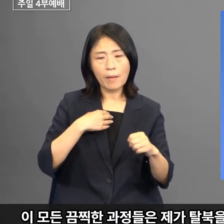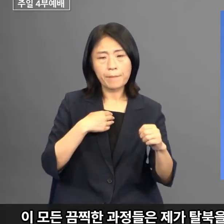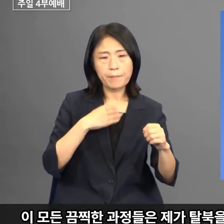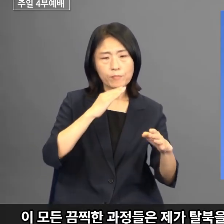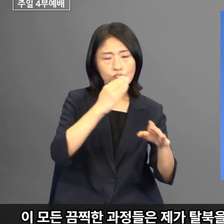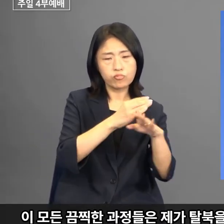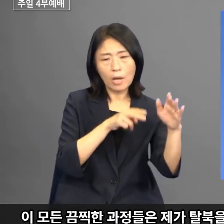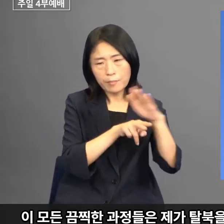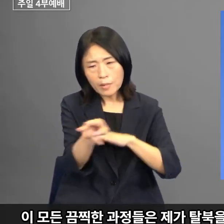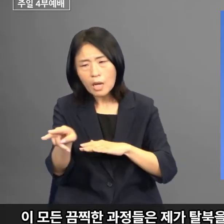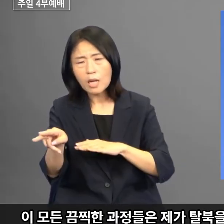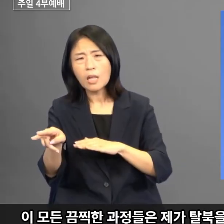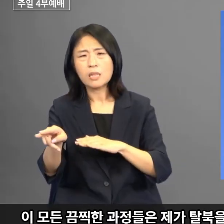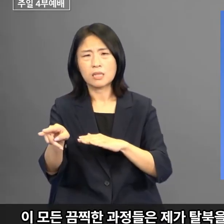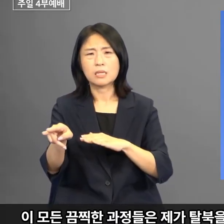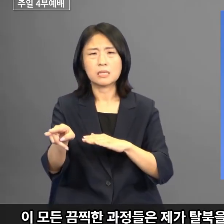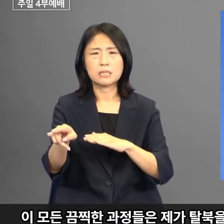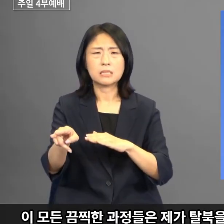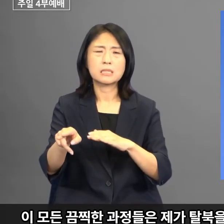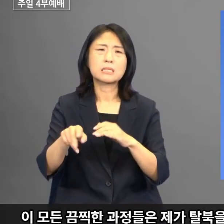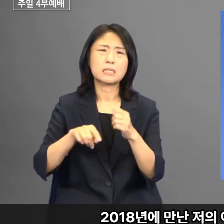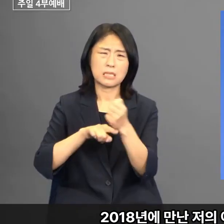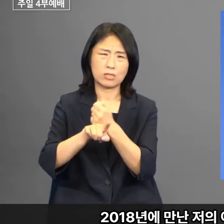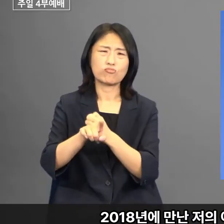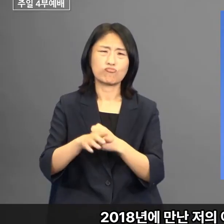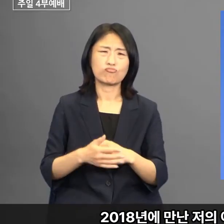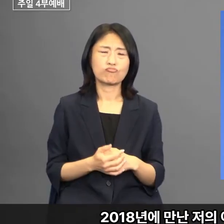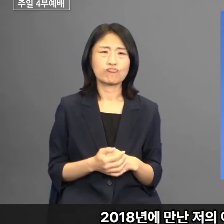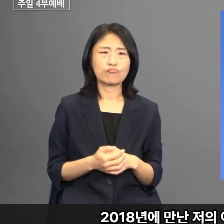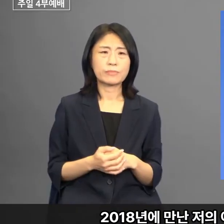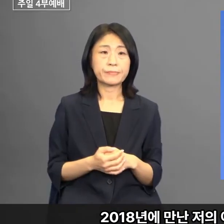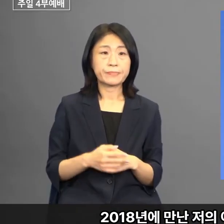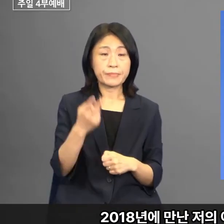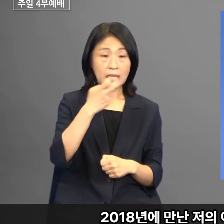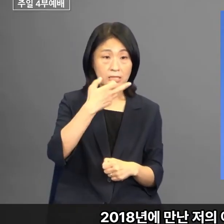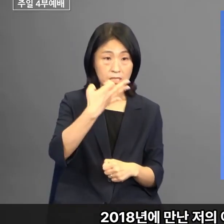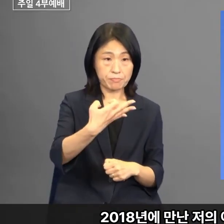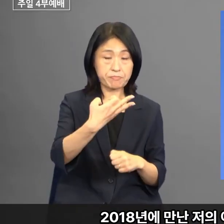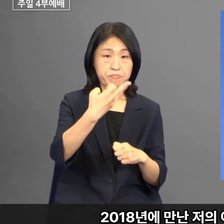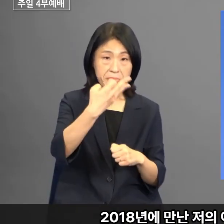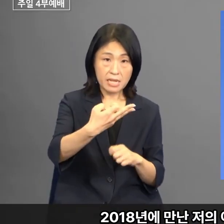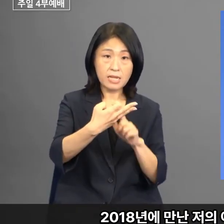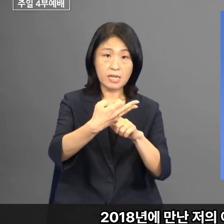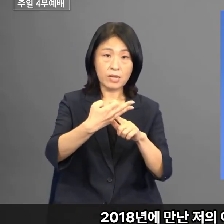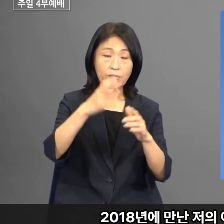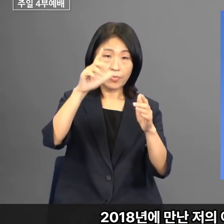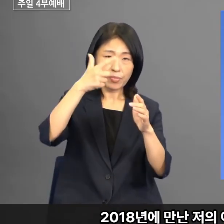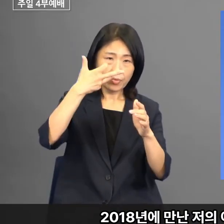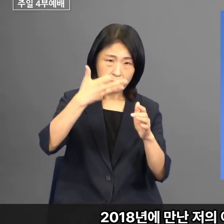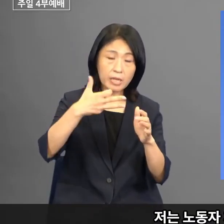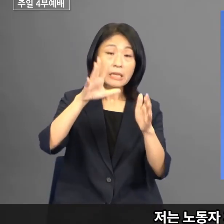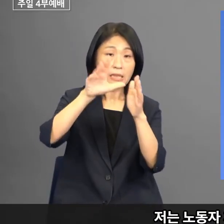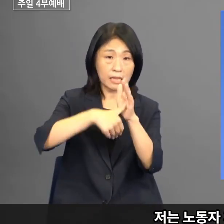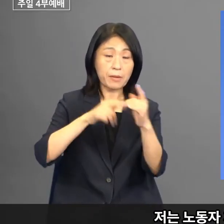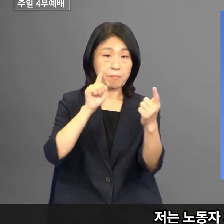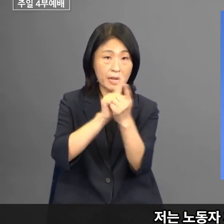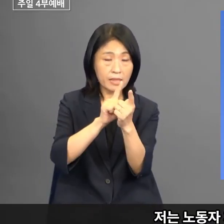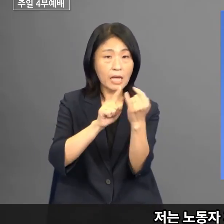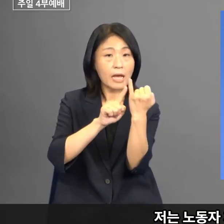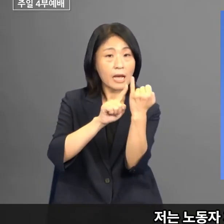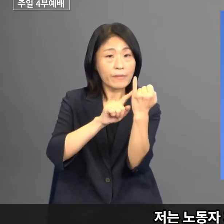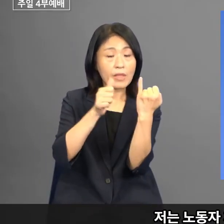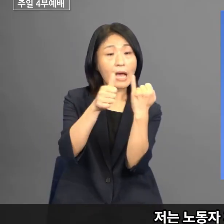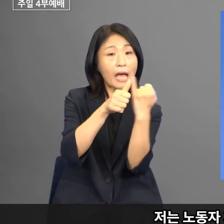된 중요한 계기가 되었습니다. 2018년에 만난 저의 아내는 농장원 계급이었고 저는